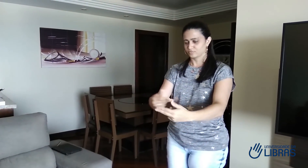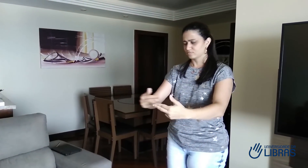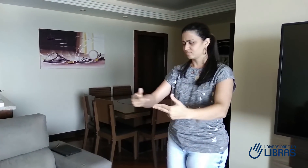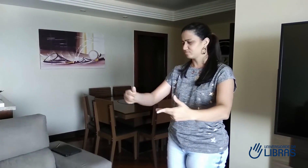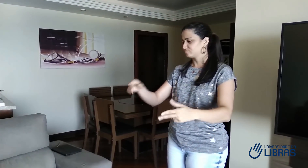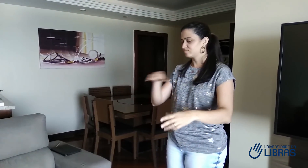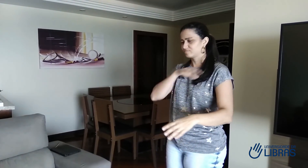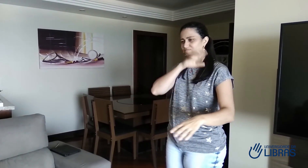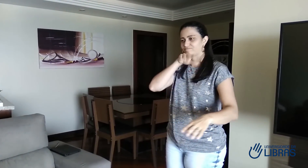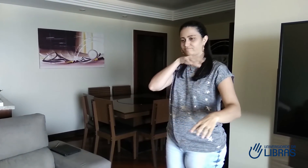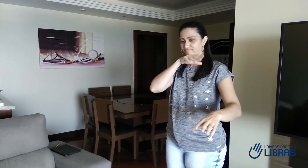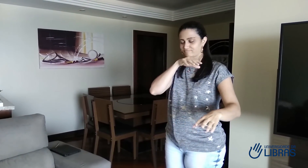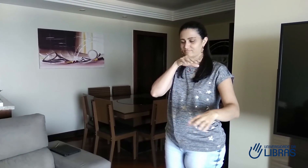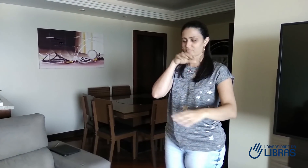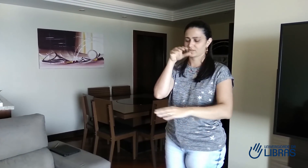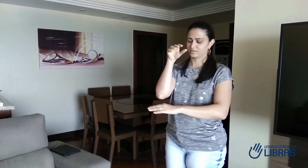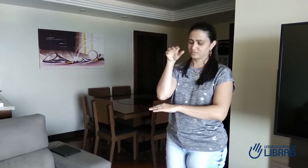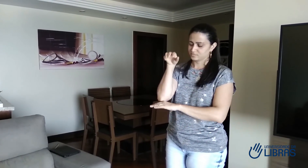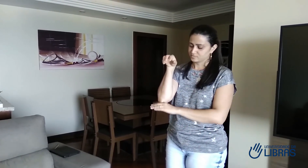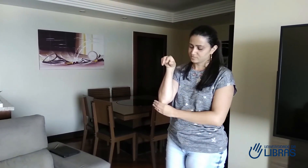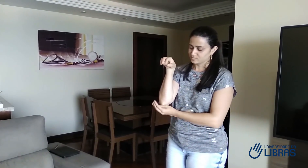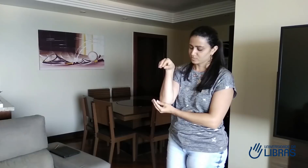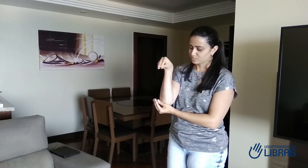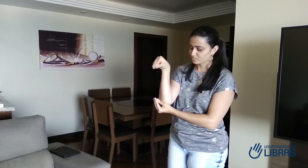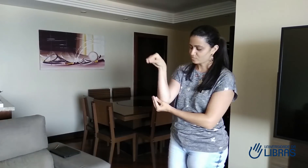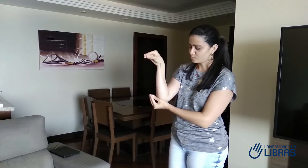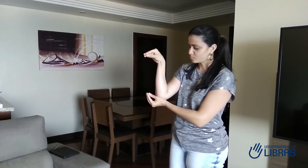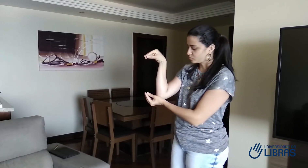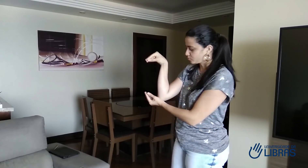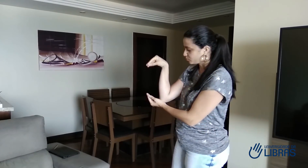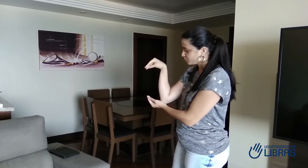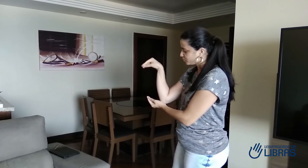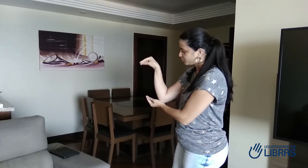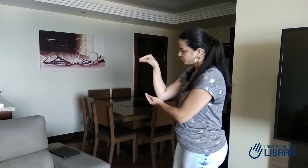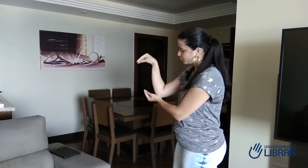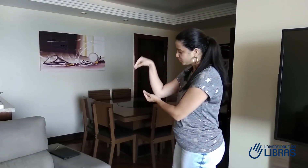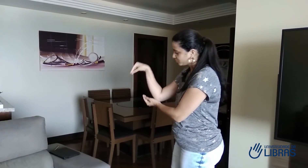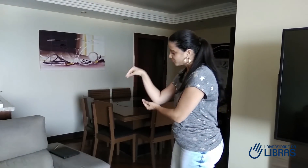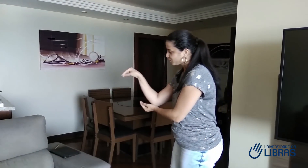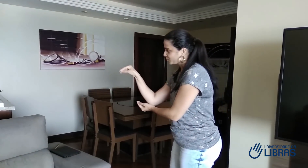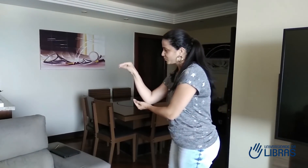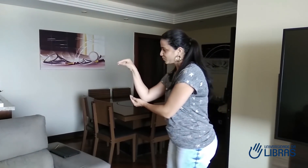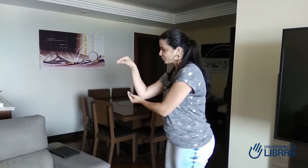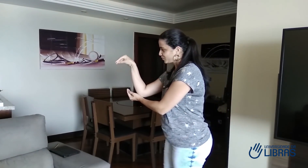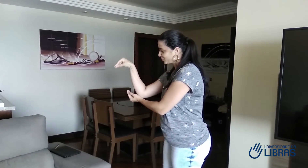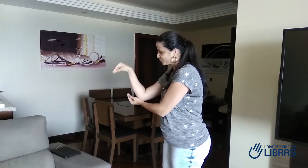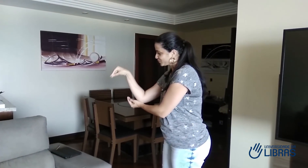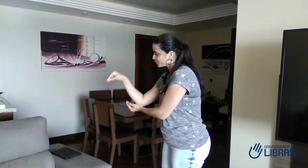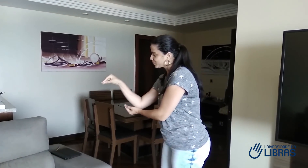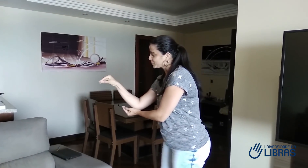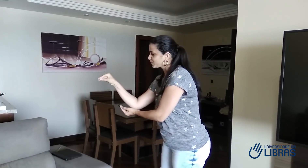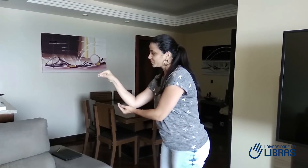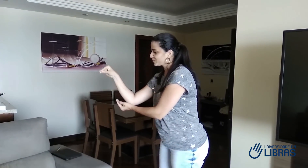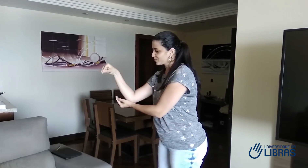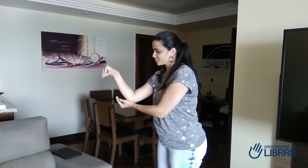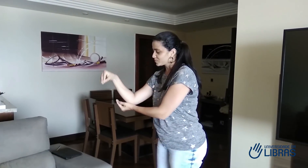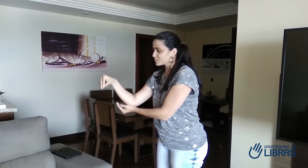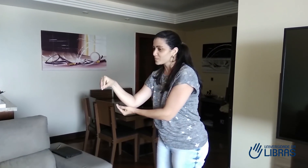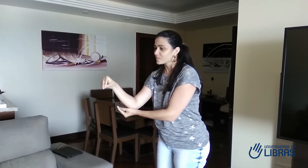de metáforas e tal, fazer a gente, né, as pessoas pensarem um pouquinho, refletir sobre a vida e tal. E